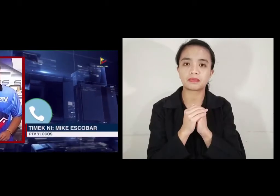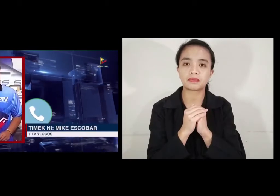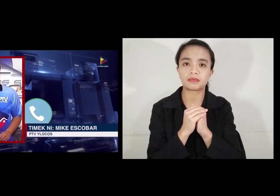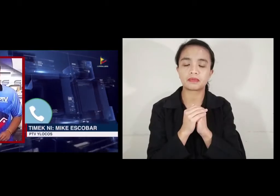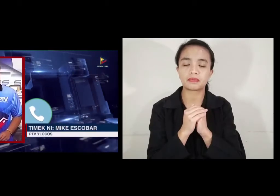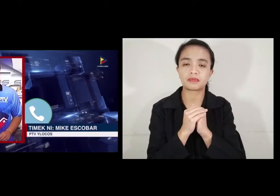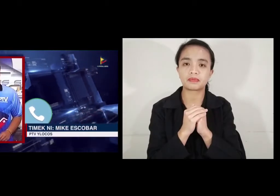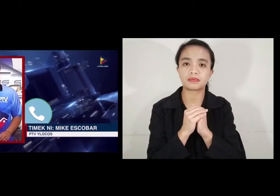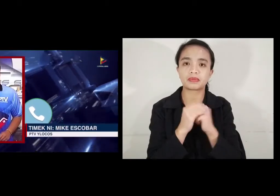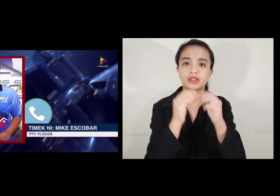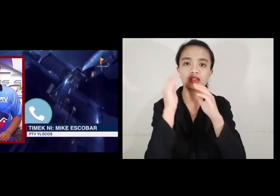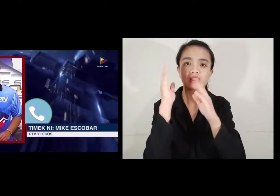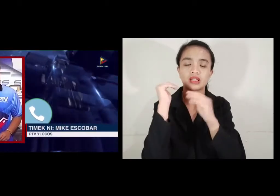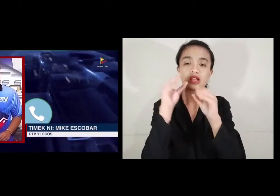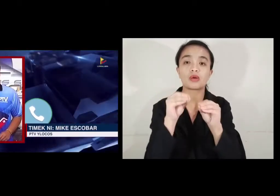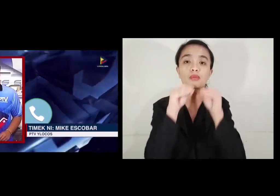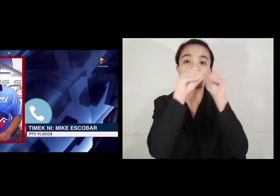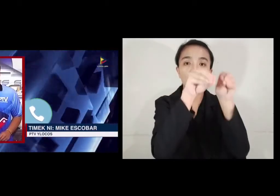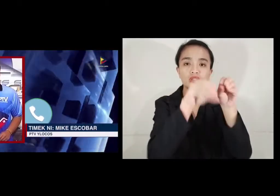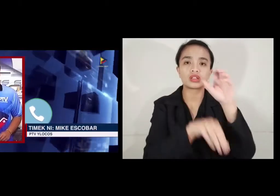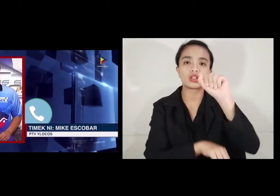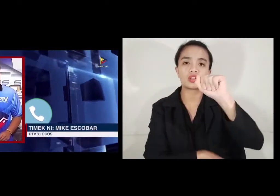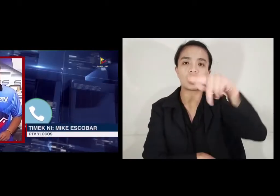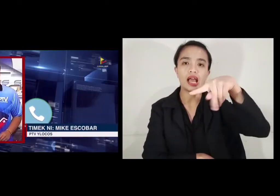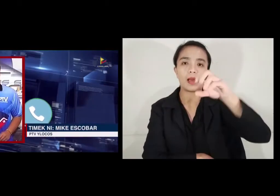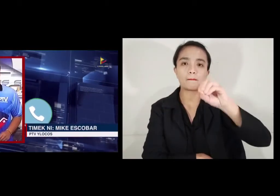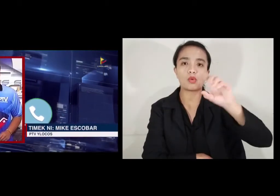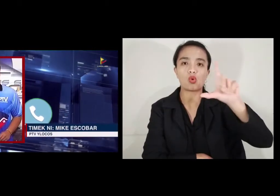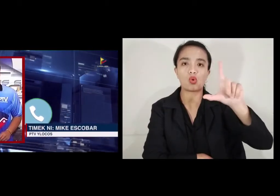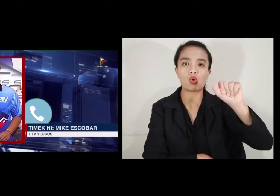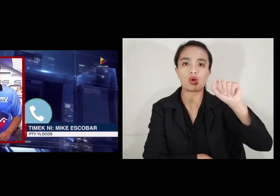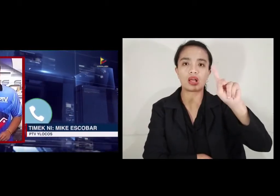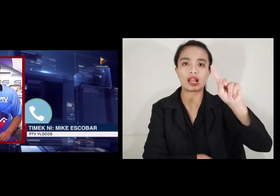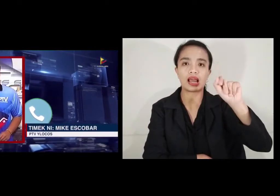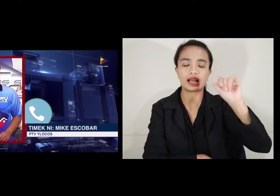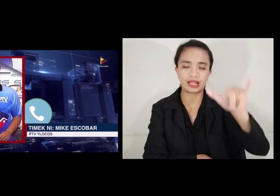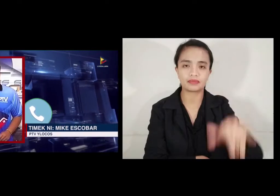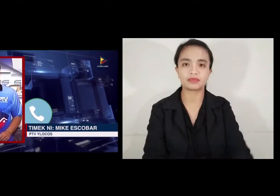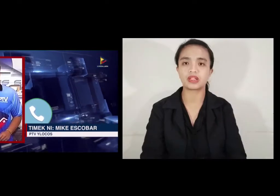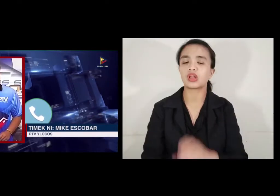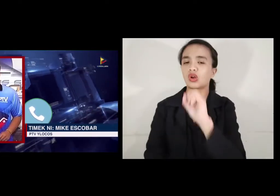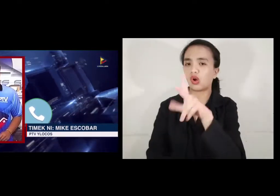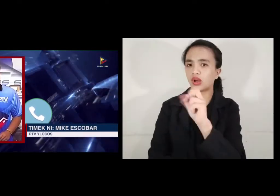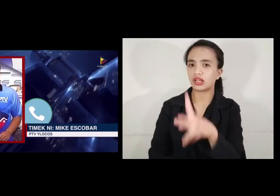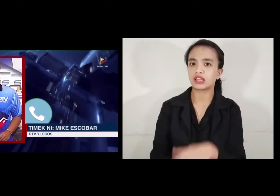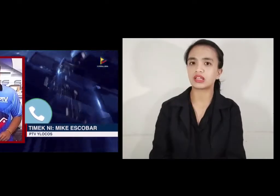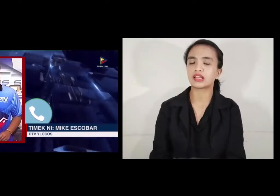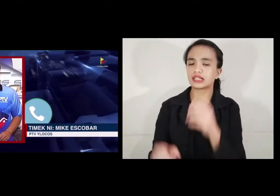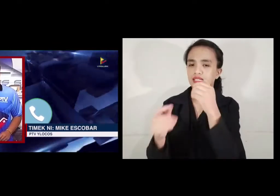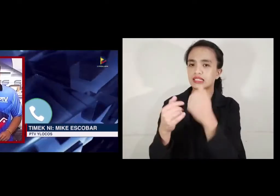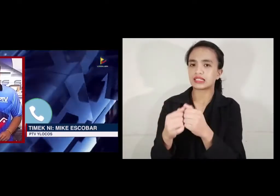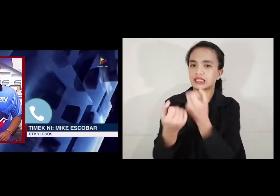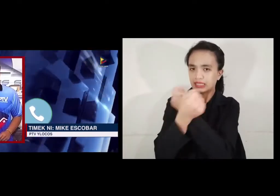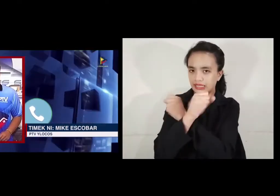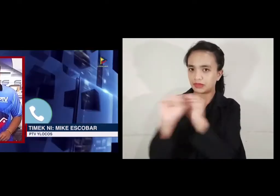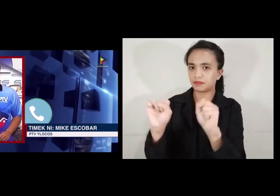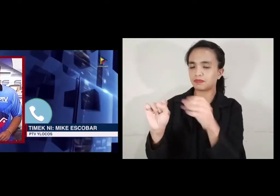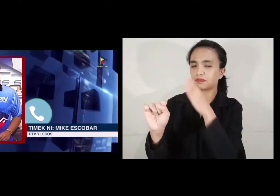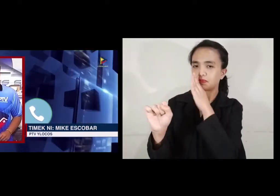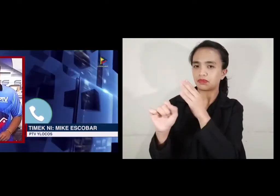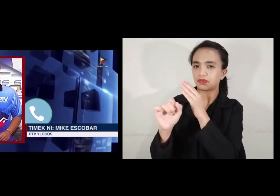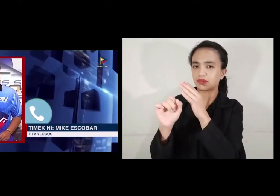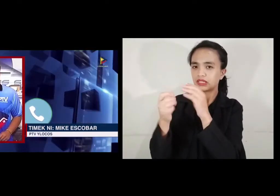nga lumasak da ito'y imahe ni Apo Lakay. Sir Ed? Okay, pagyamanan, stay safe.